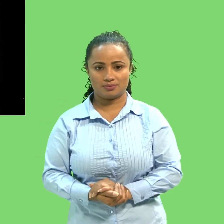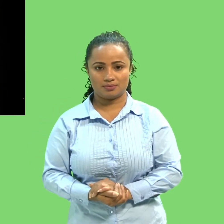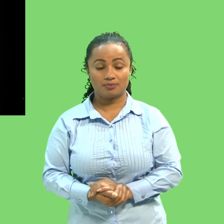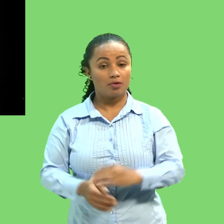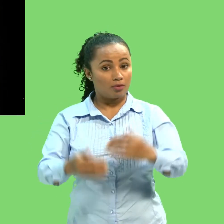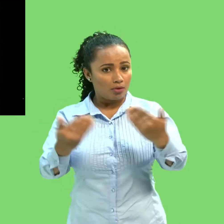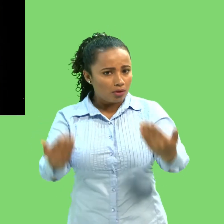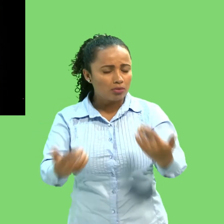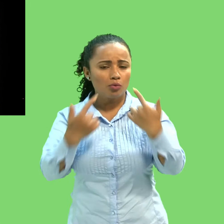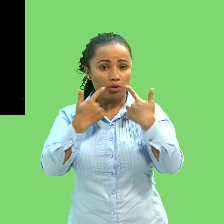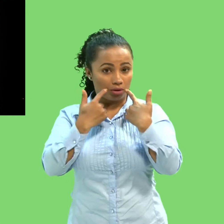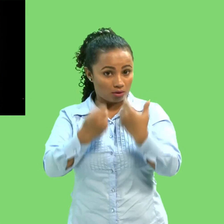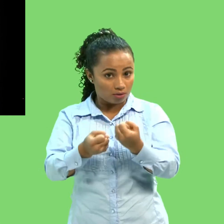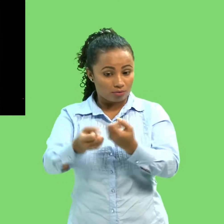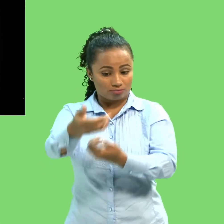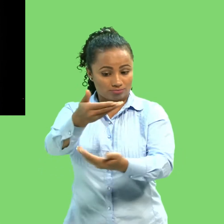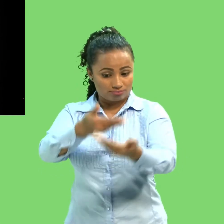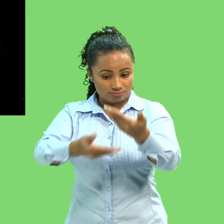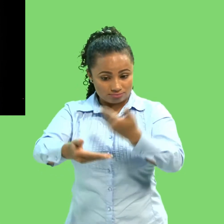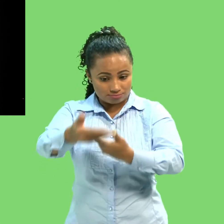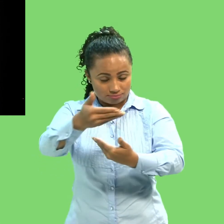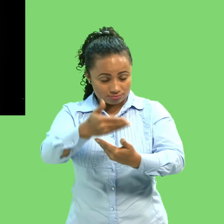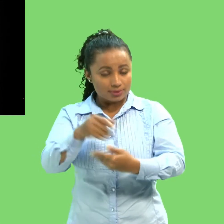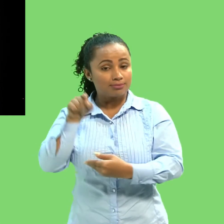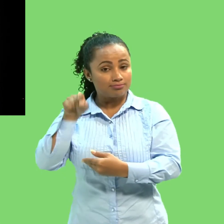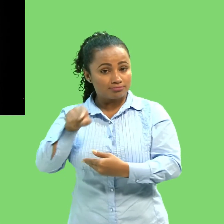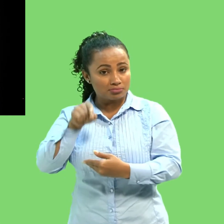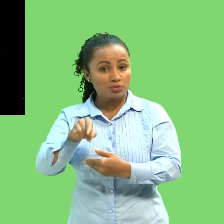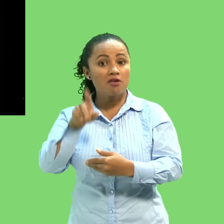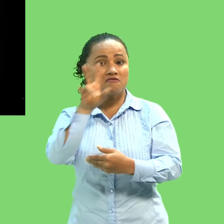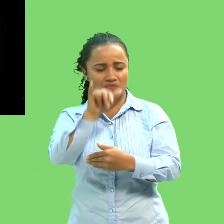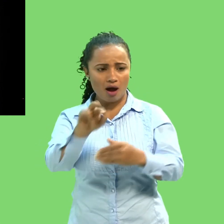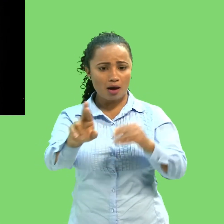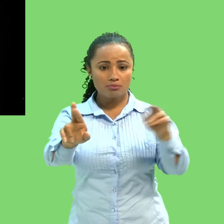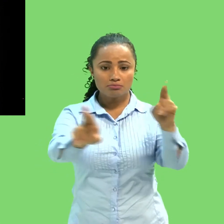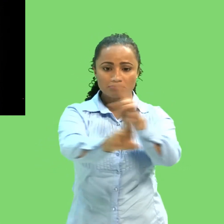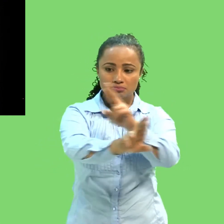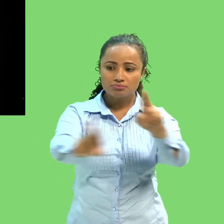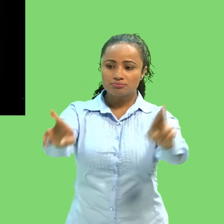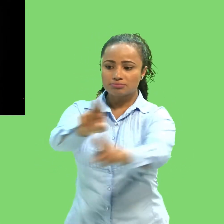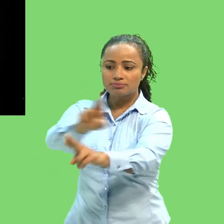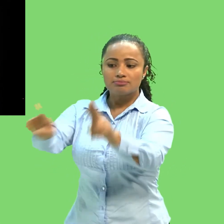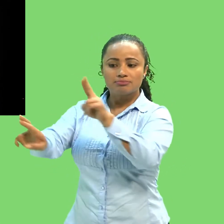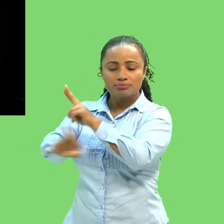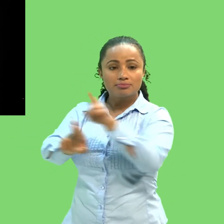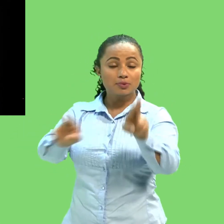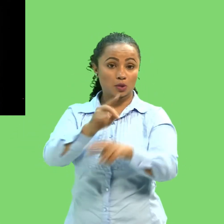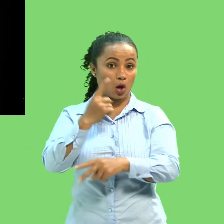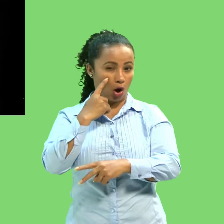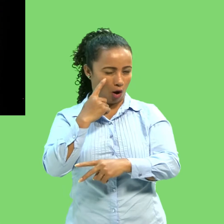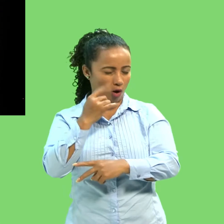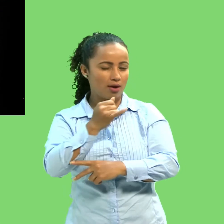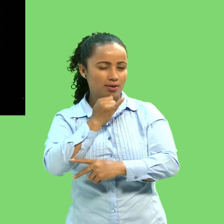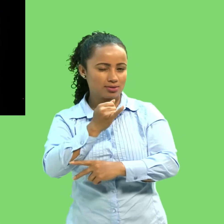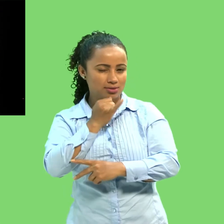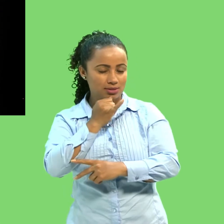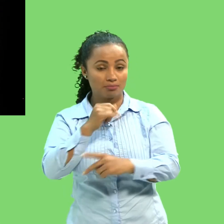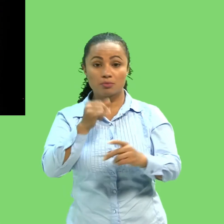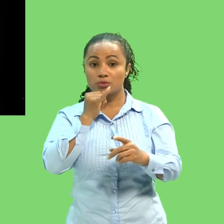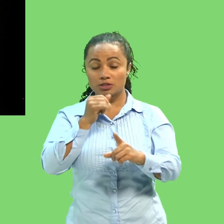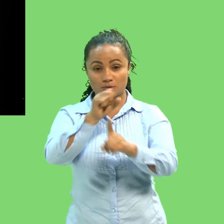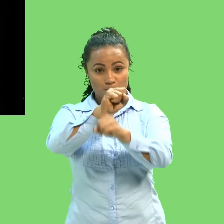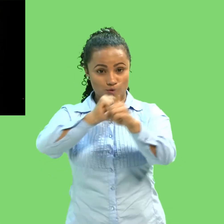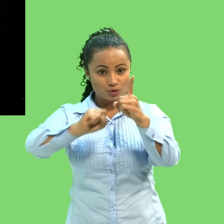Então, a linguística aplicada, ela vai estar realmente tendo essa relação com outras disciplinas. Aqui os exemplos, ó, a